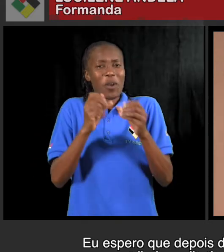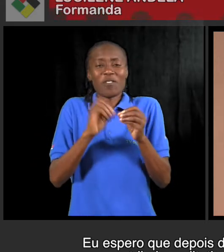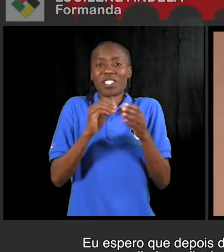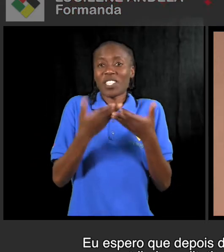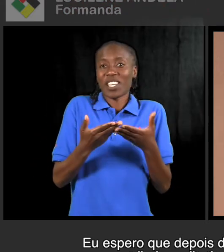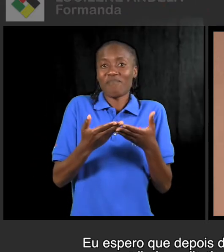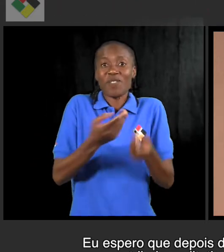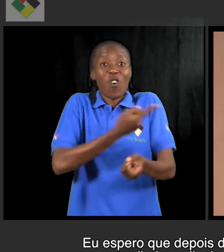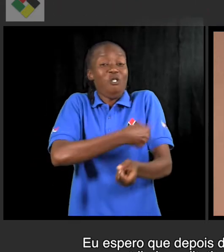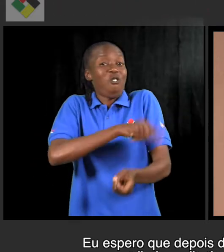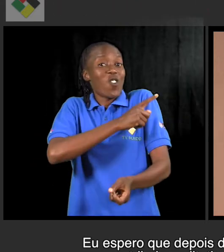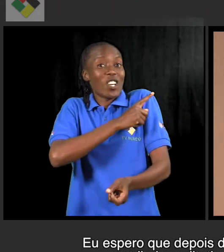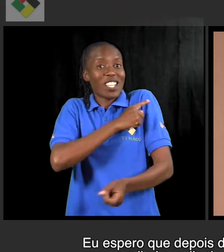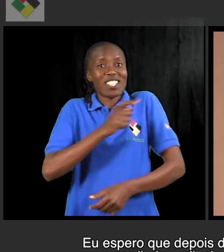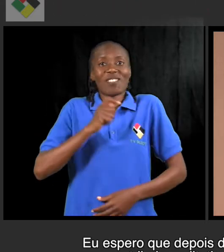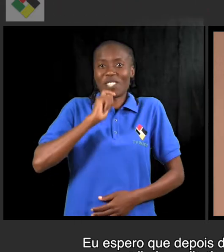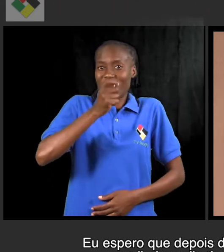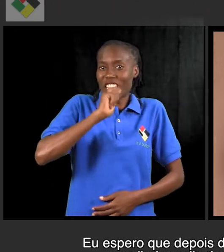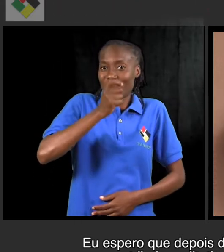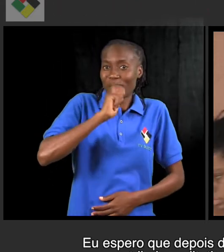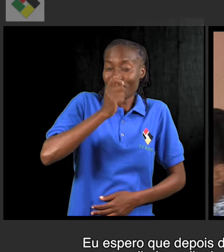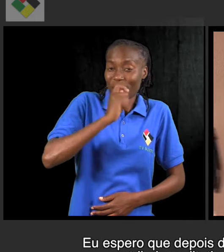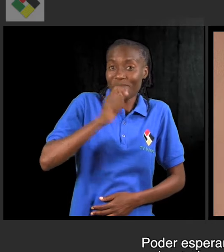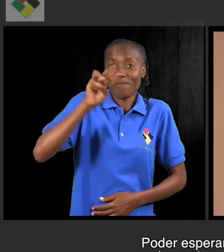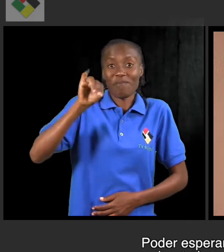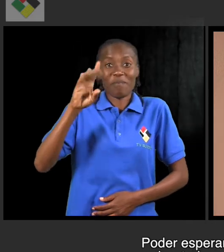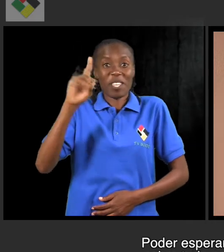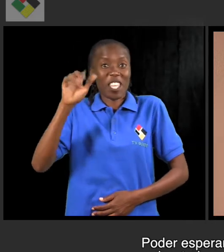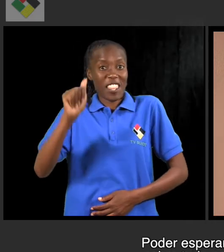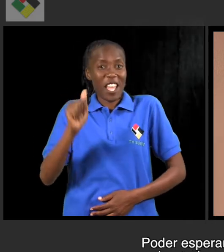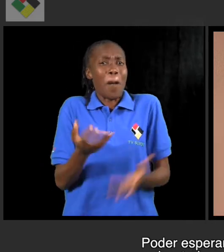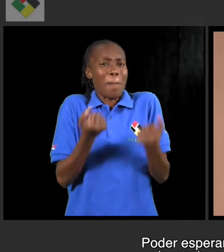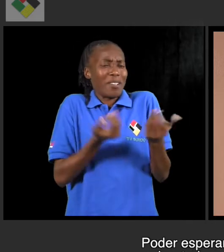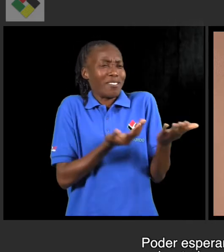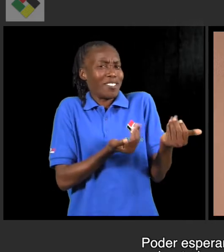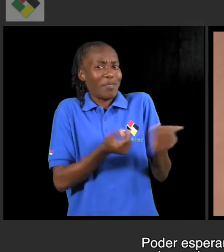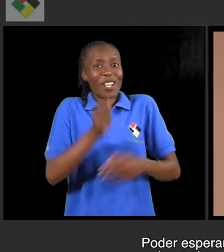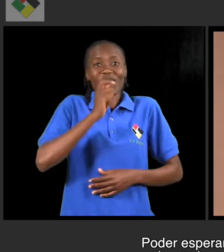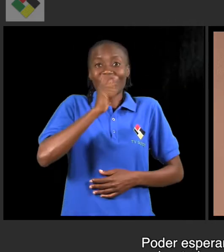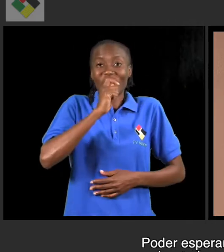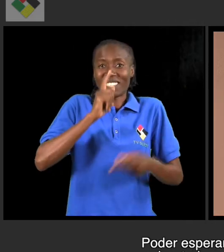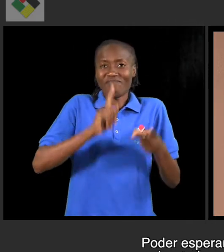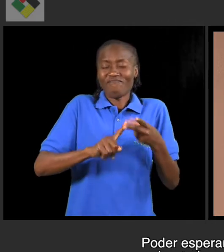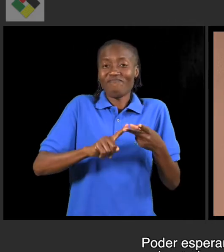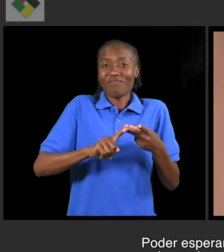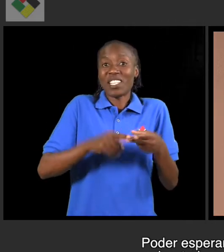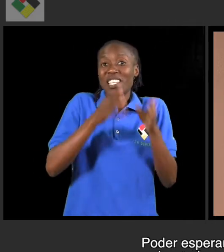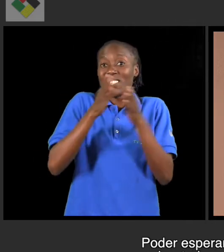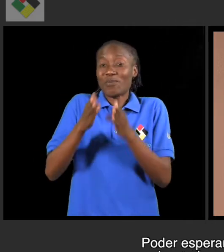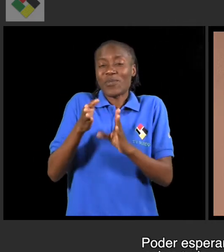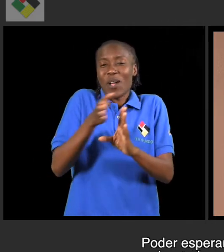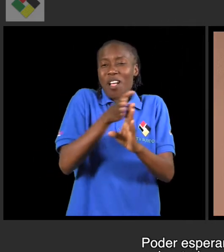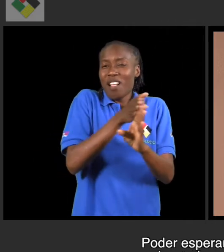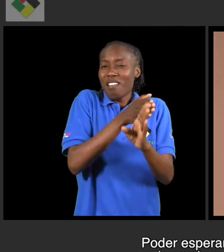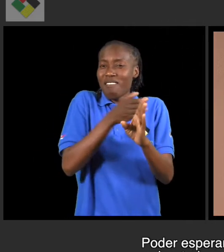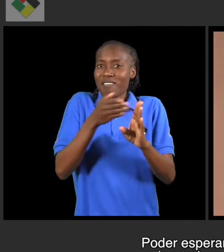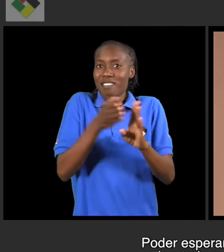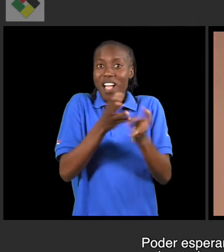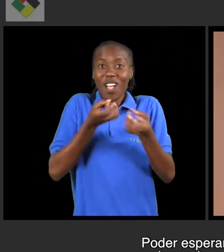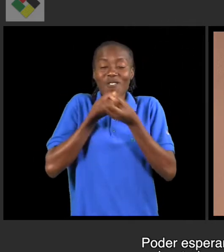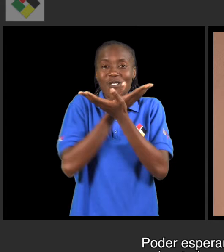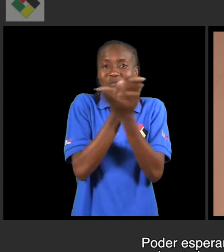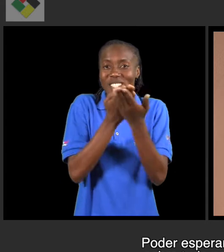qualitativamente no fortalecimento da mídia. Poder esperar do jornalista uma influência,